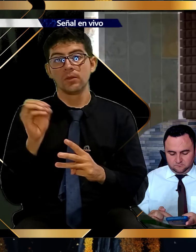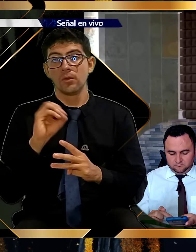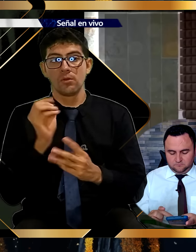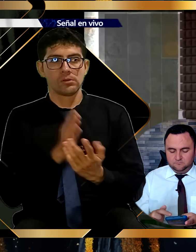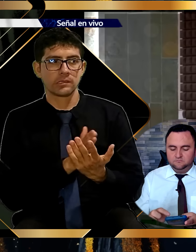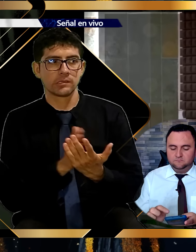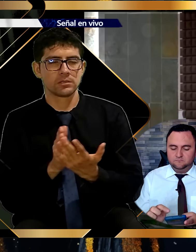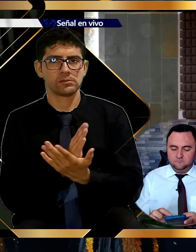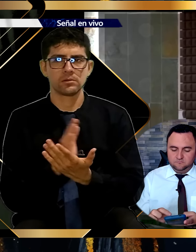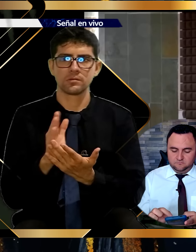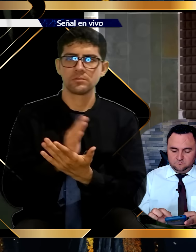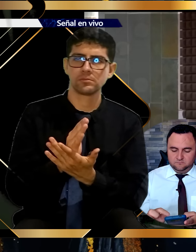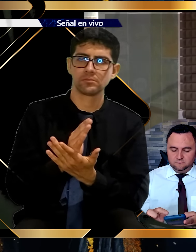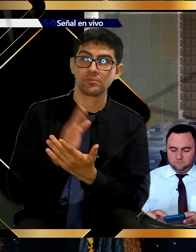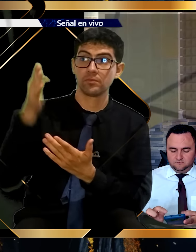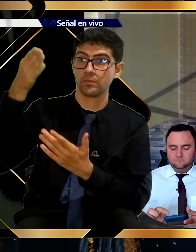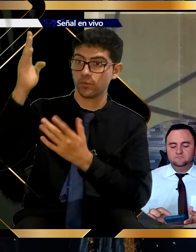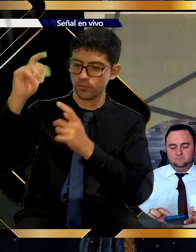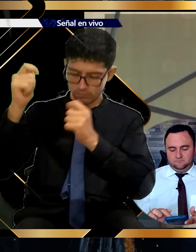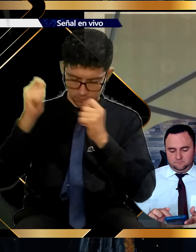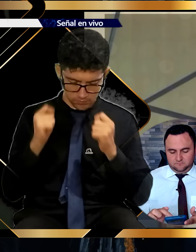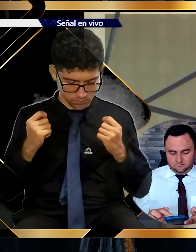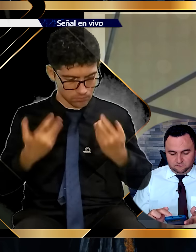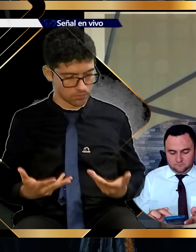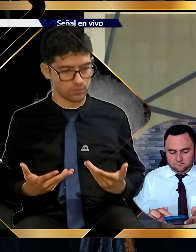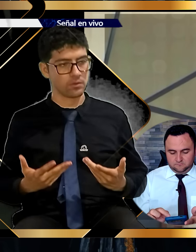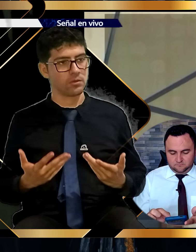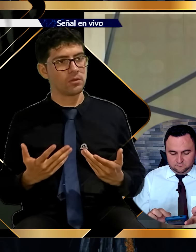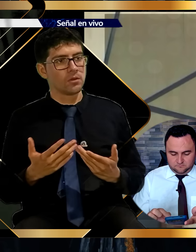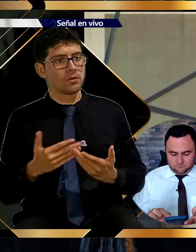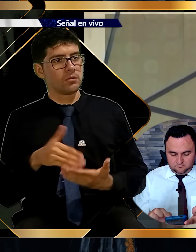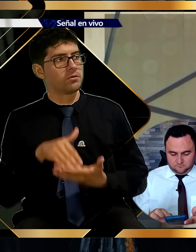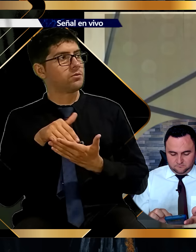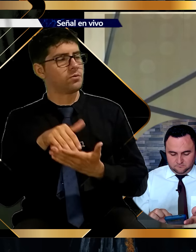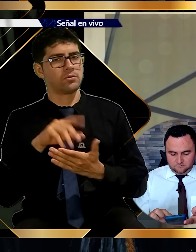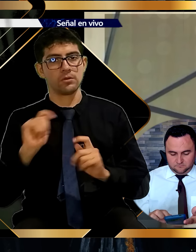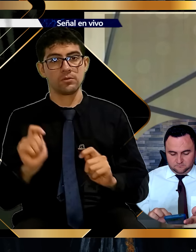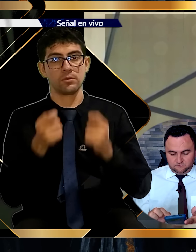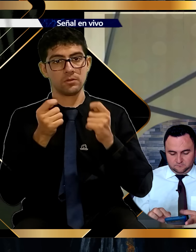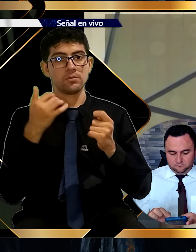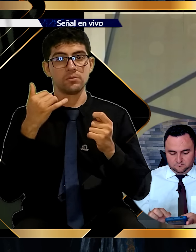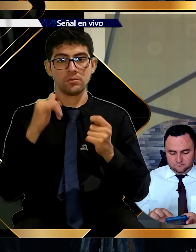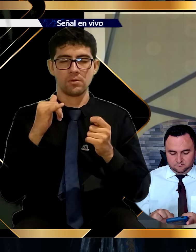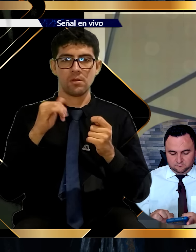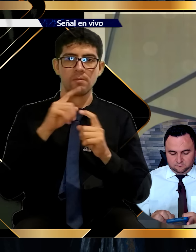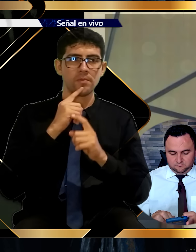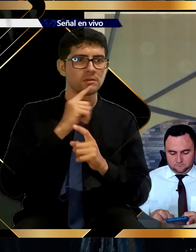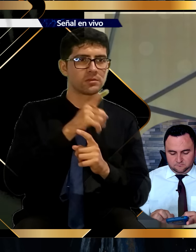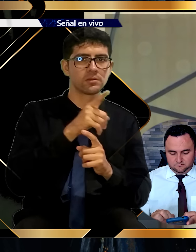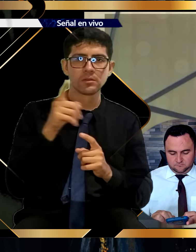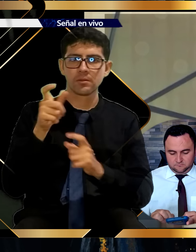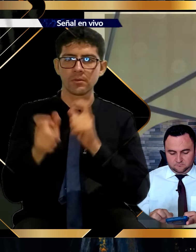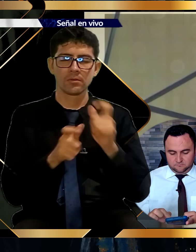para eso Dios nos puso aquí. Para mostrarle el camino a los otros. Para decirle dónde es que se encuentra la